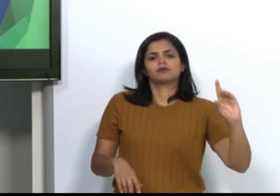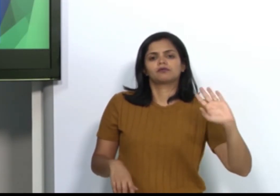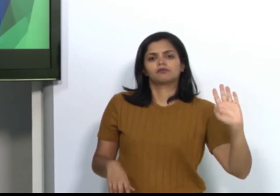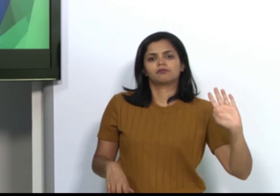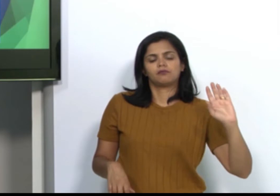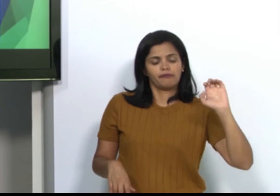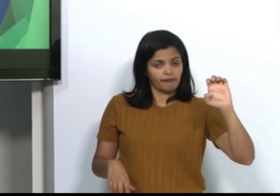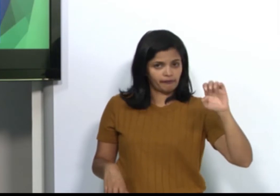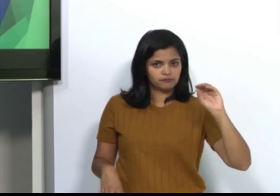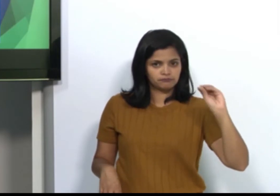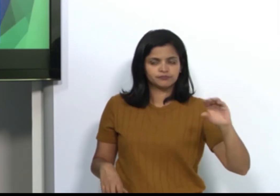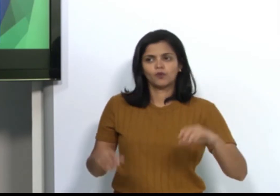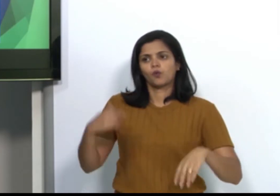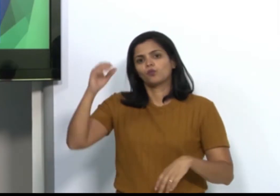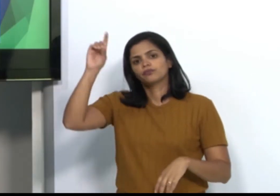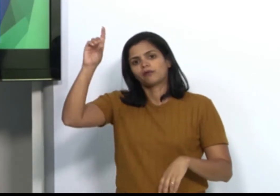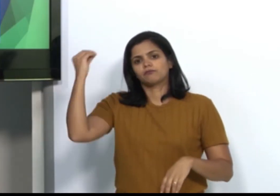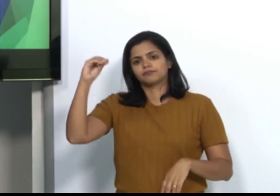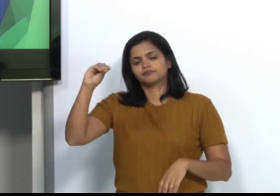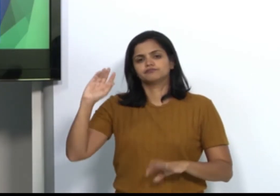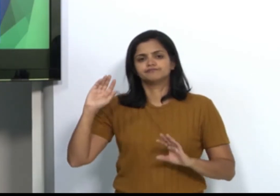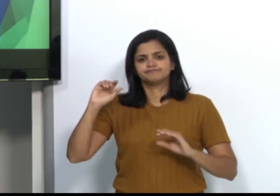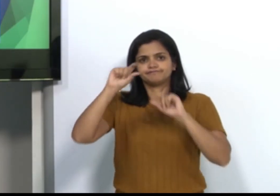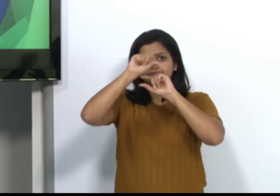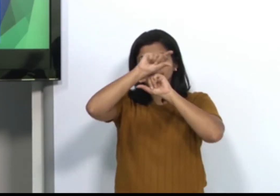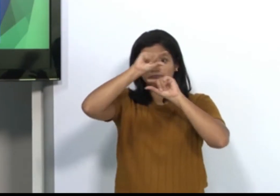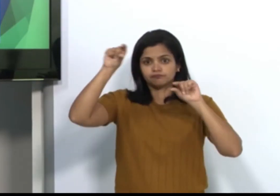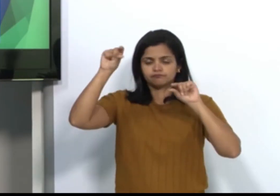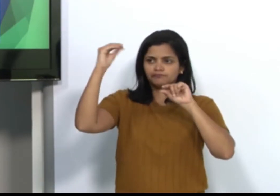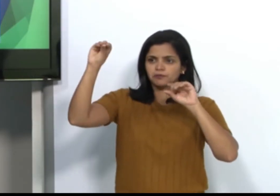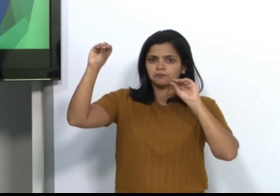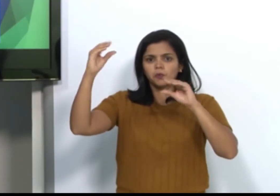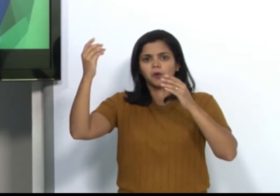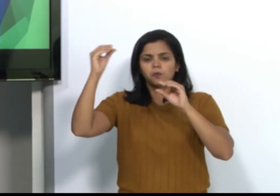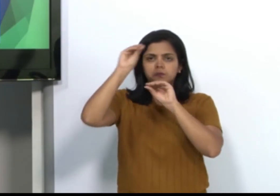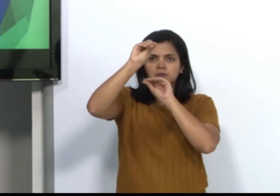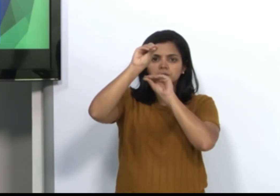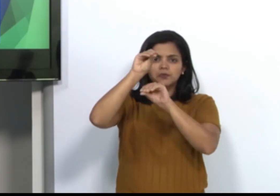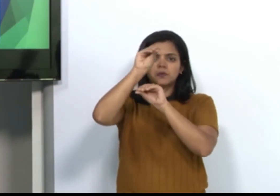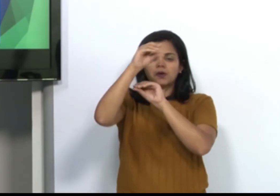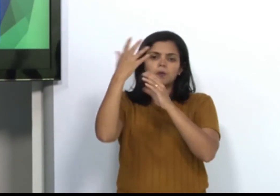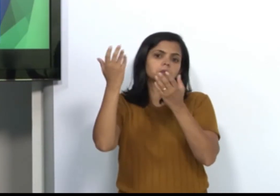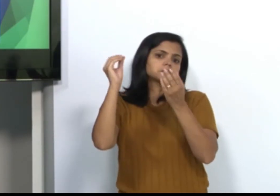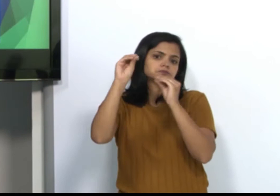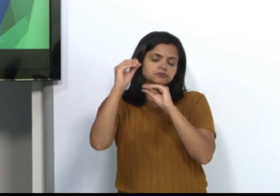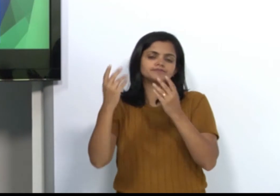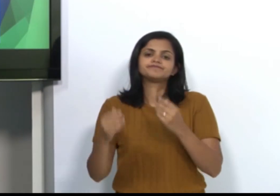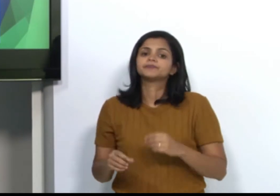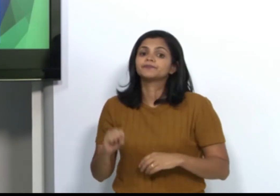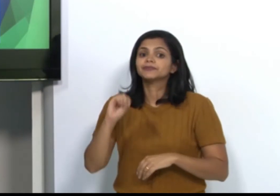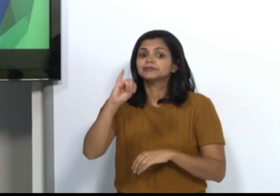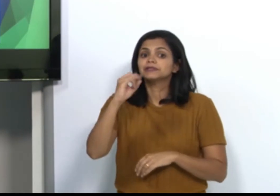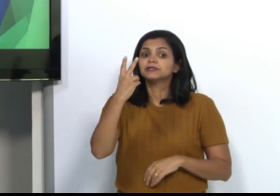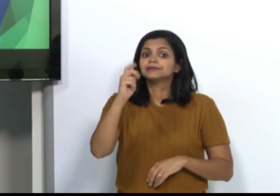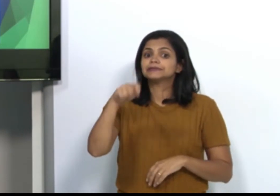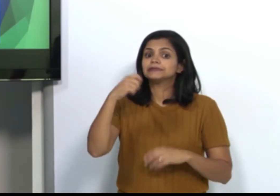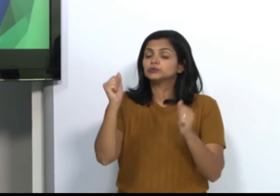Vejam. Então, vamos marcar qual mão que está sendo utilizada. Temos a trilha para isso.